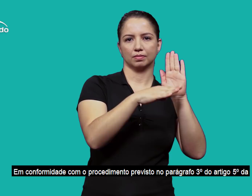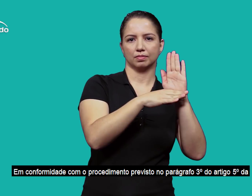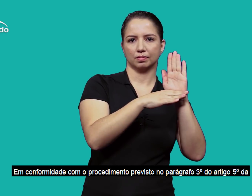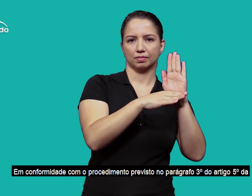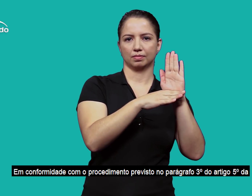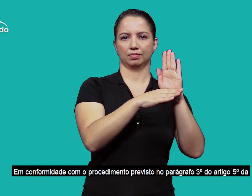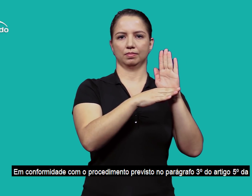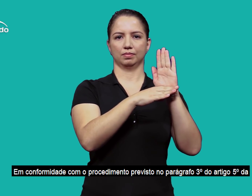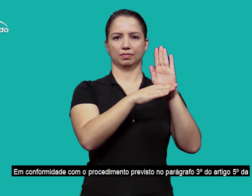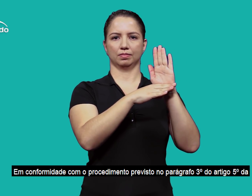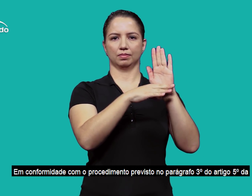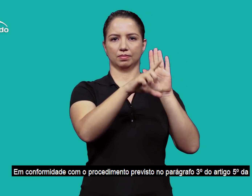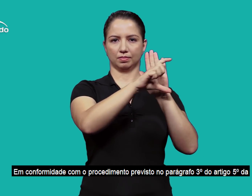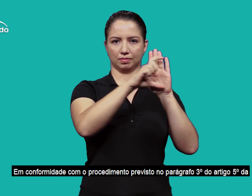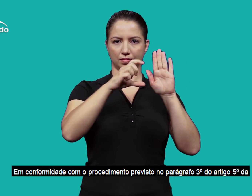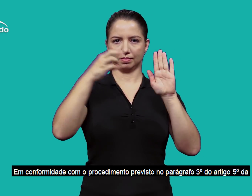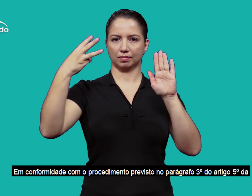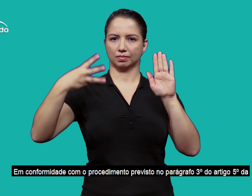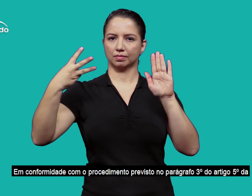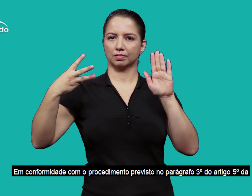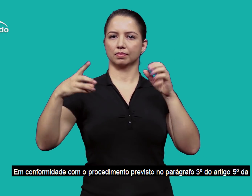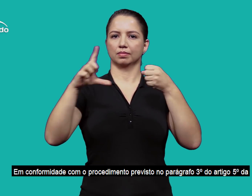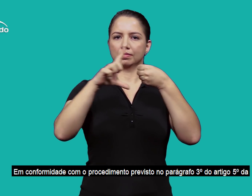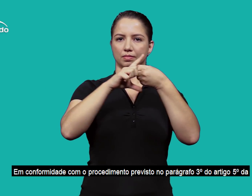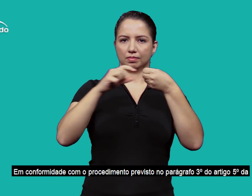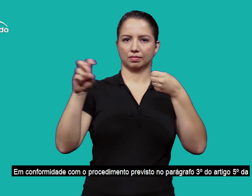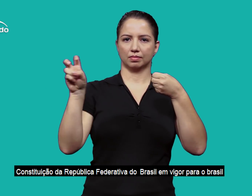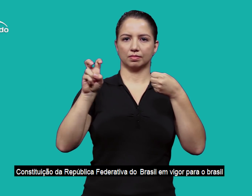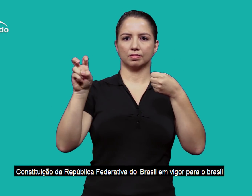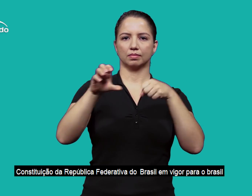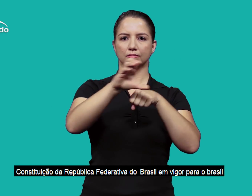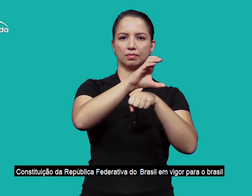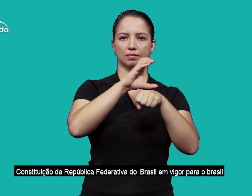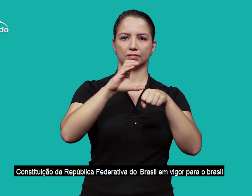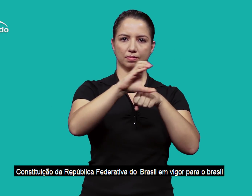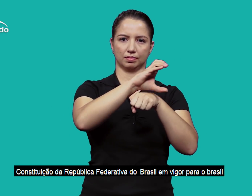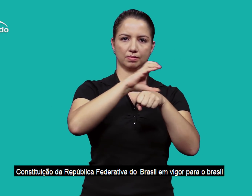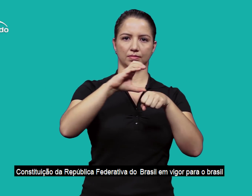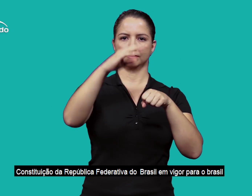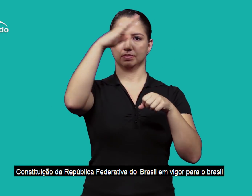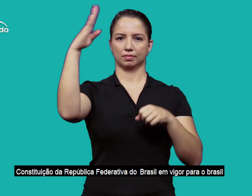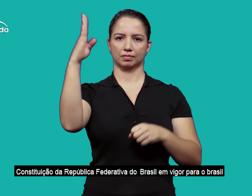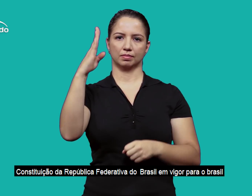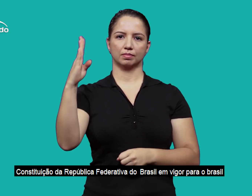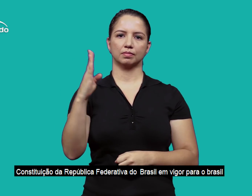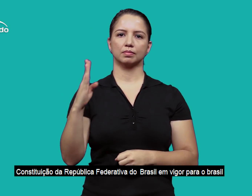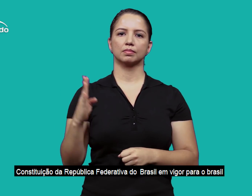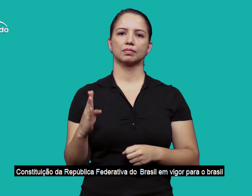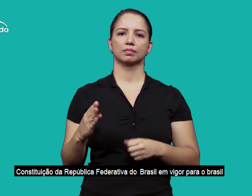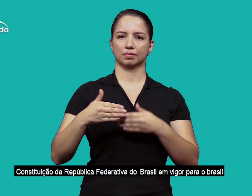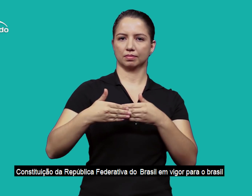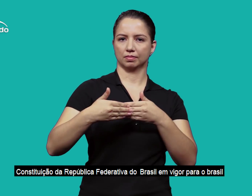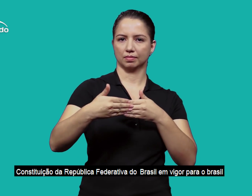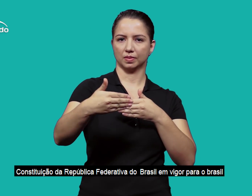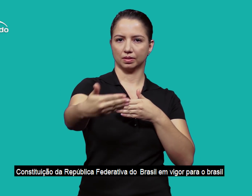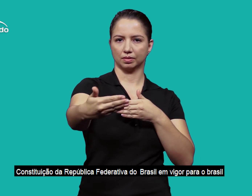no parágrafo 3º do artigo 5º da constituição da república federativa do brasil em